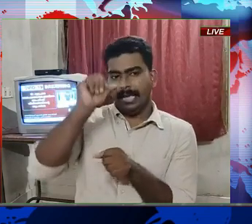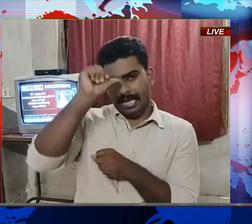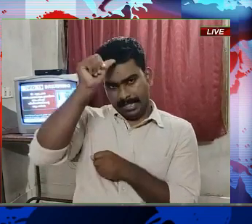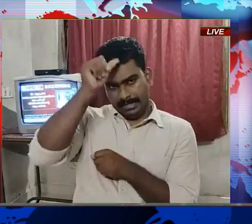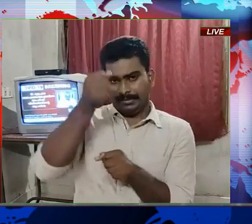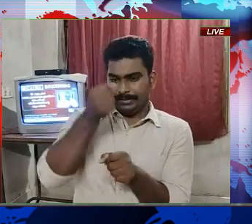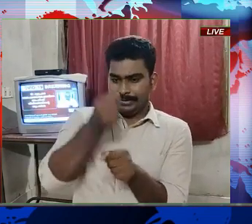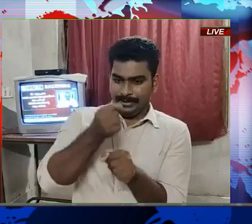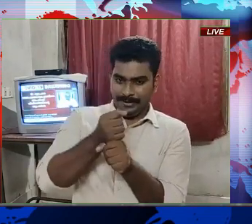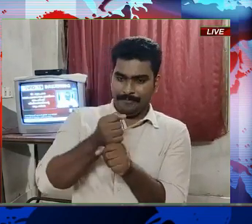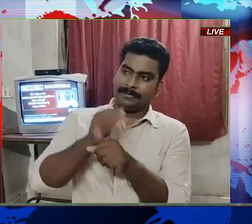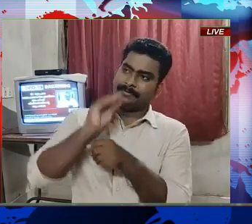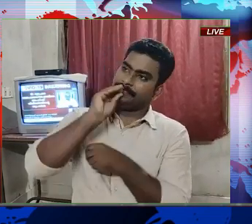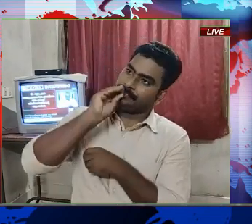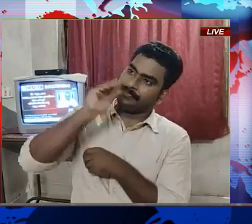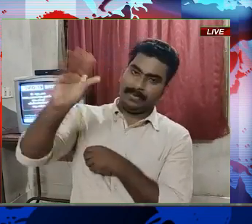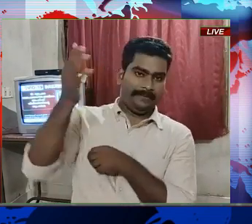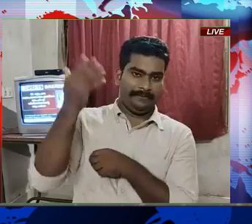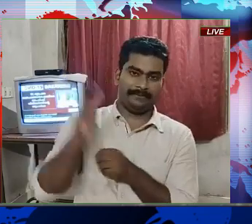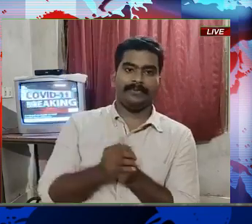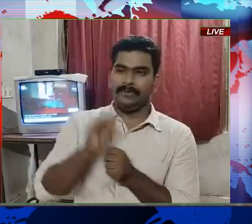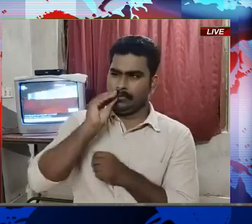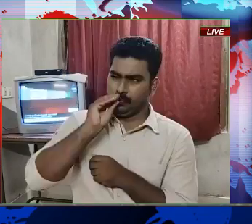പല വീടുകളിലും ചെല്ലേണ്ട